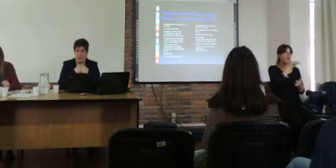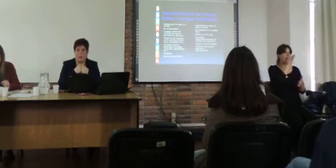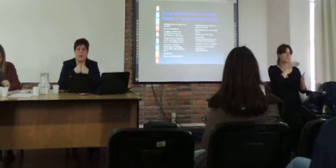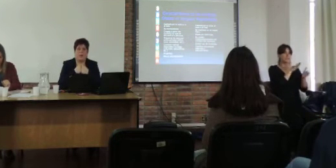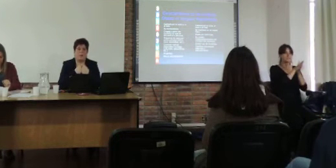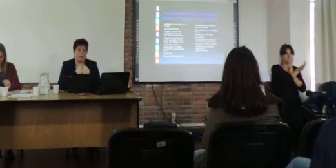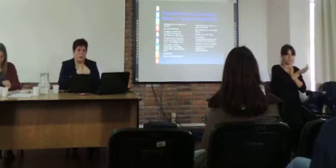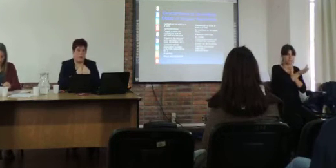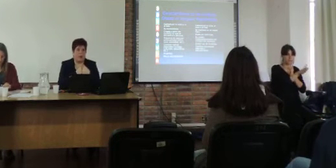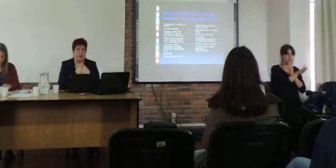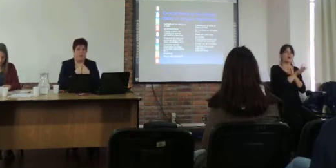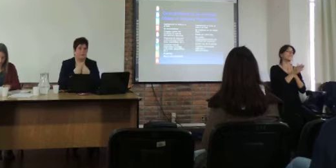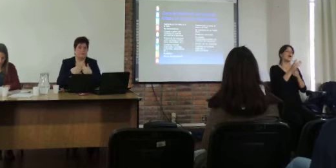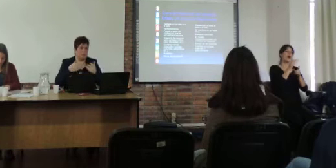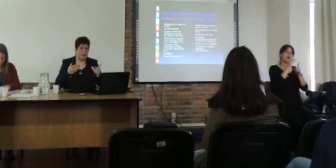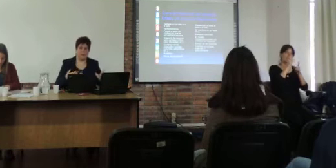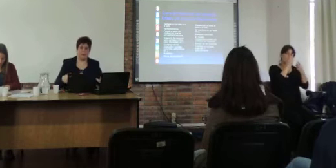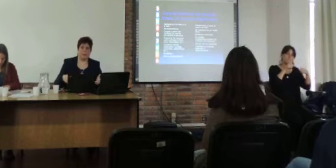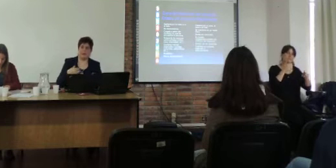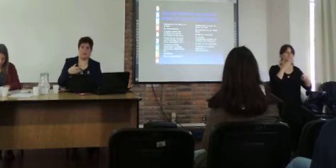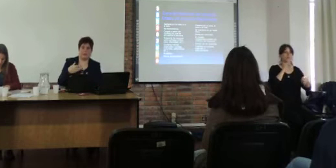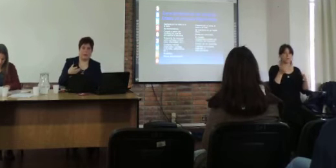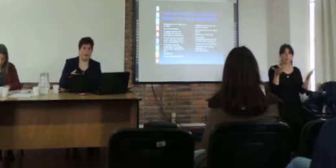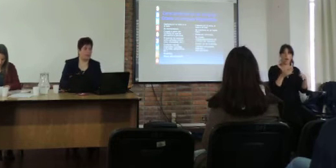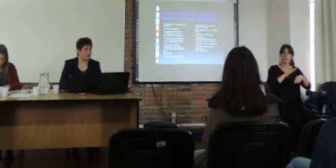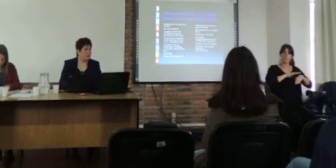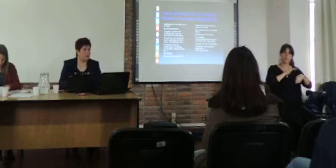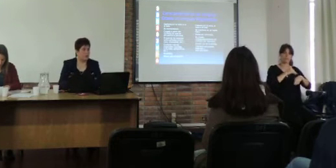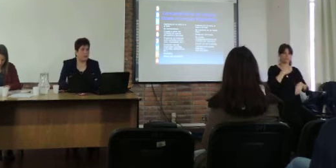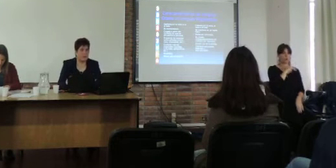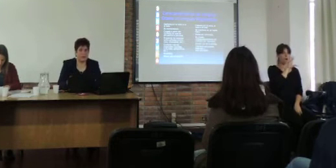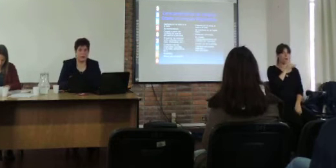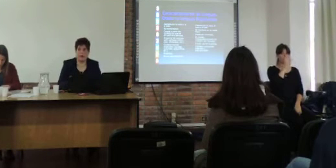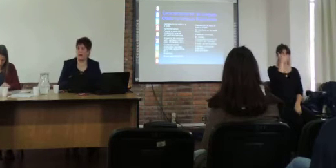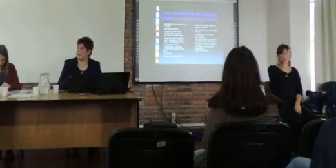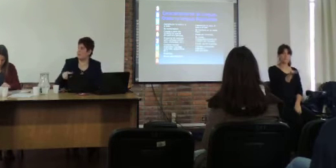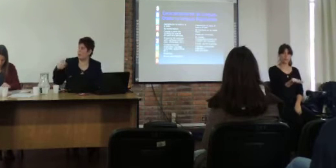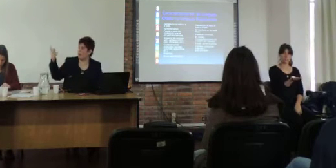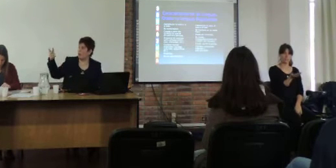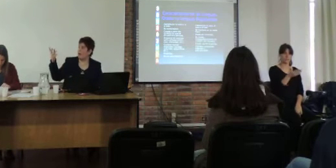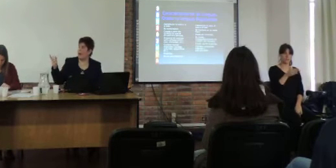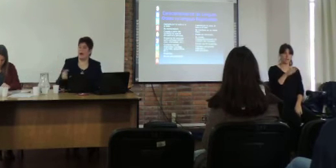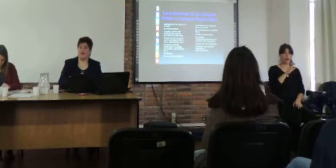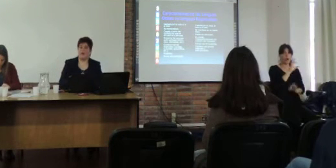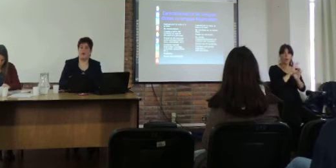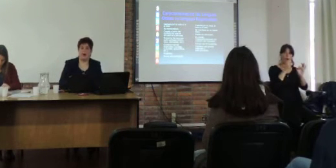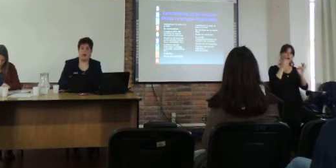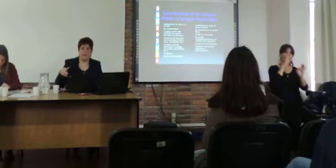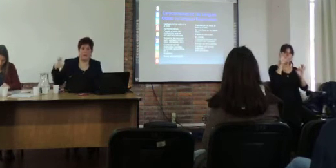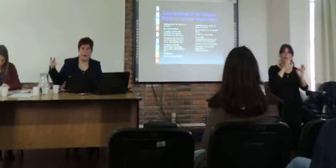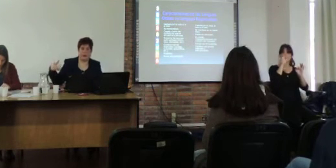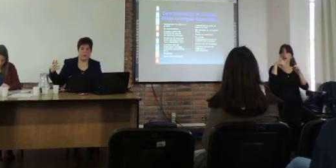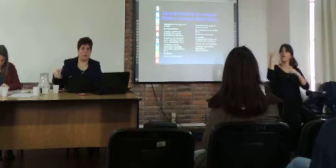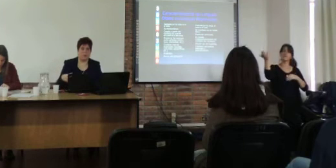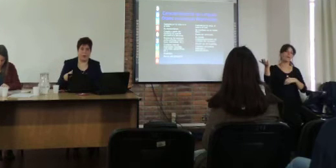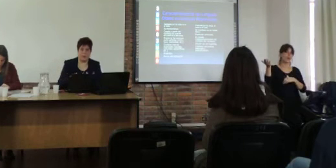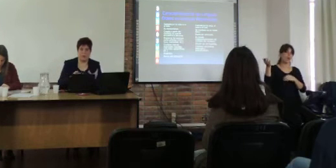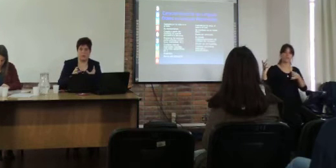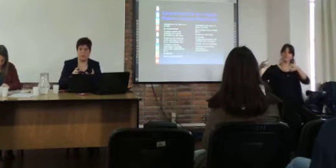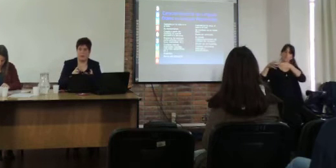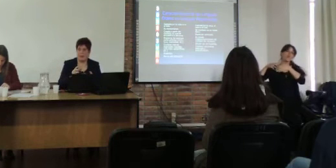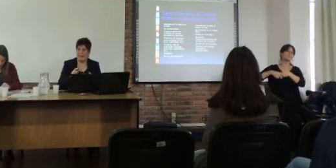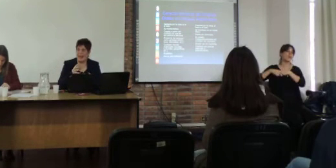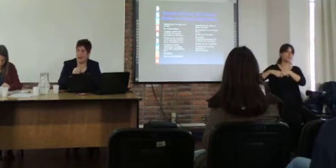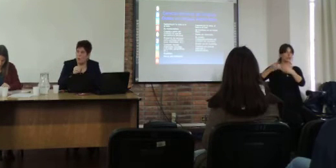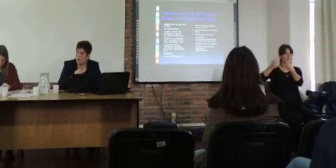determinada. No es lo mismo en este momento estar hablando yo frente a ustedes aquí que si me pongo a dialogar afuera con un grupo de